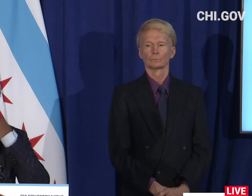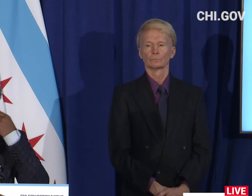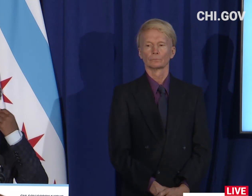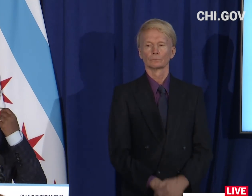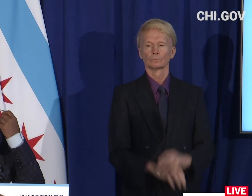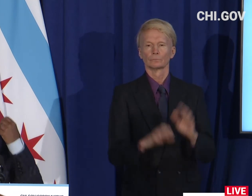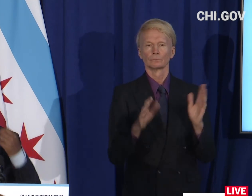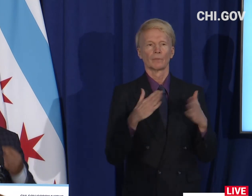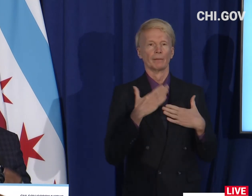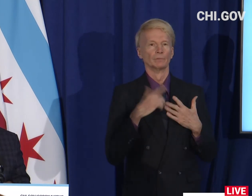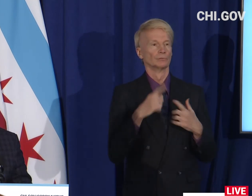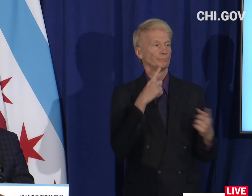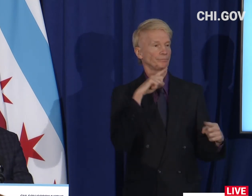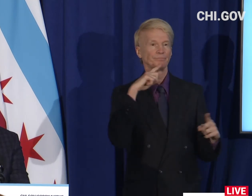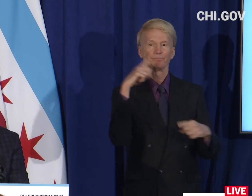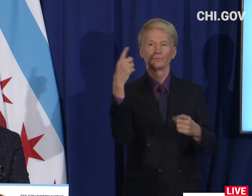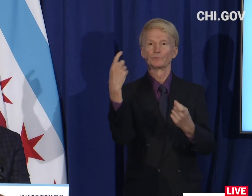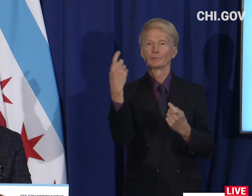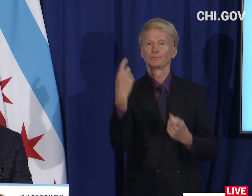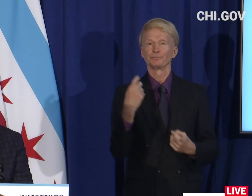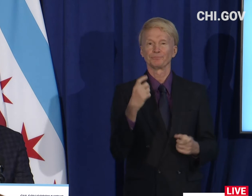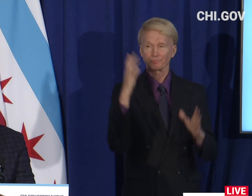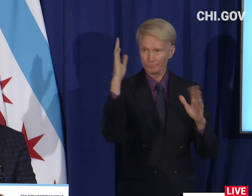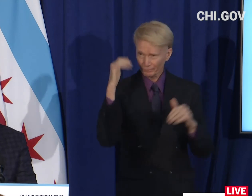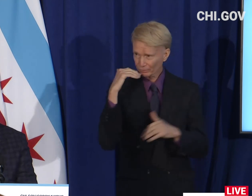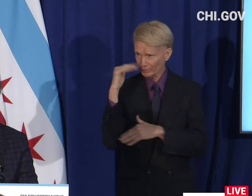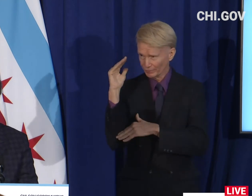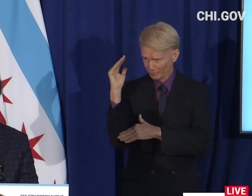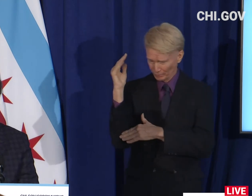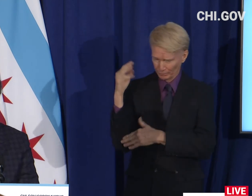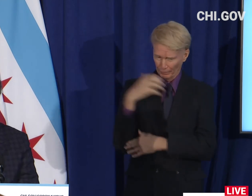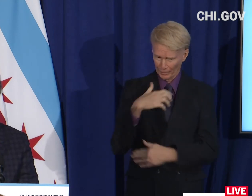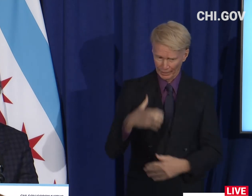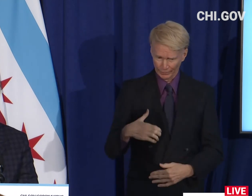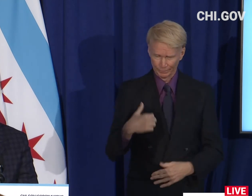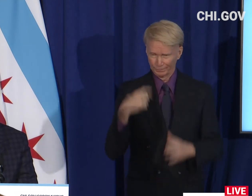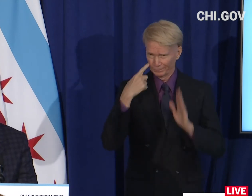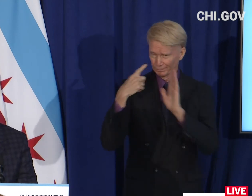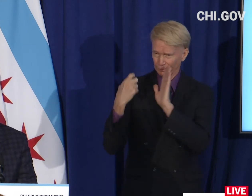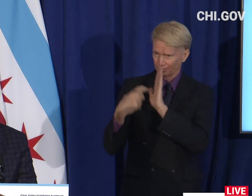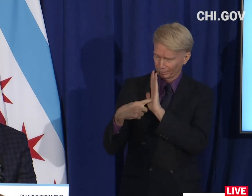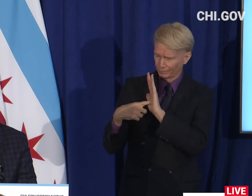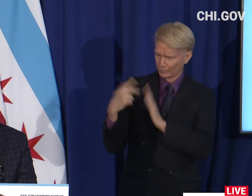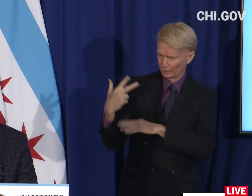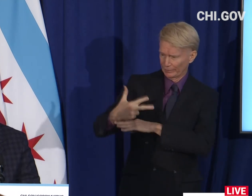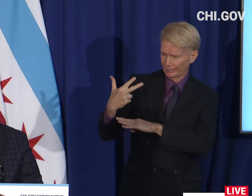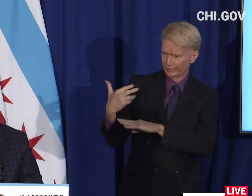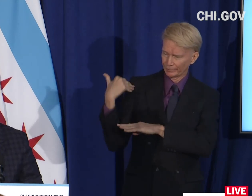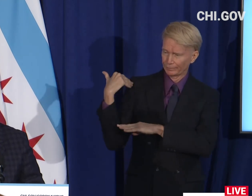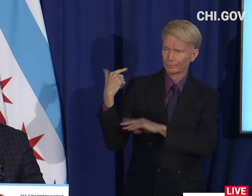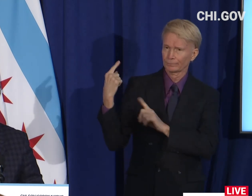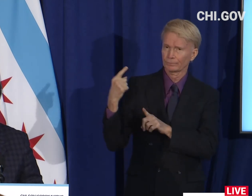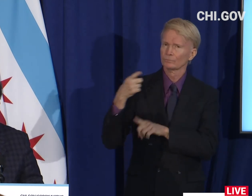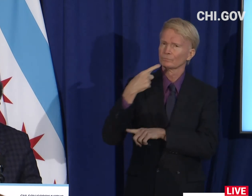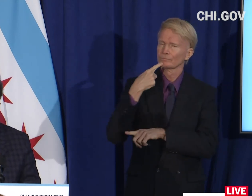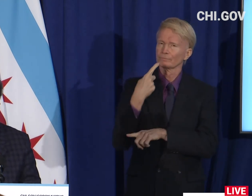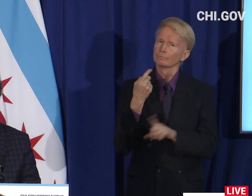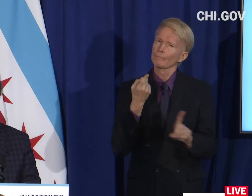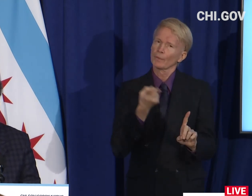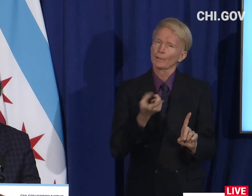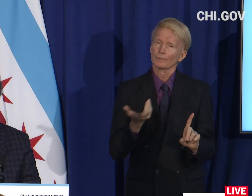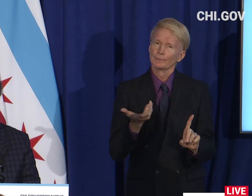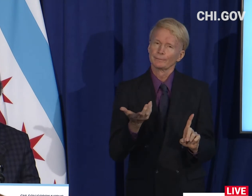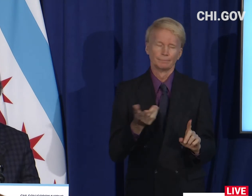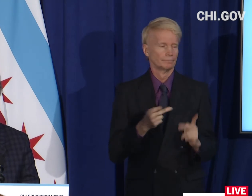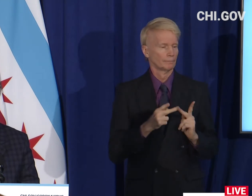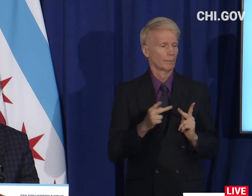Happy to take your questions. Good afternoon, Mayor. afternoon. I know just 3 days ago you made a point of saying that the places that